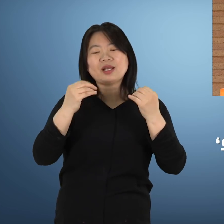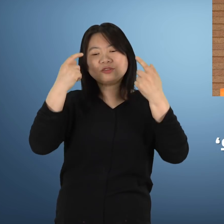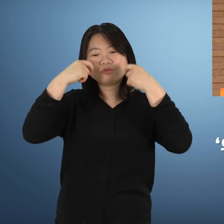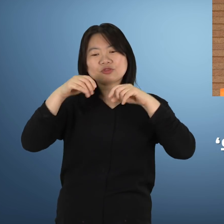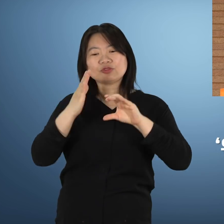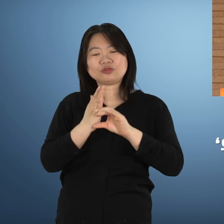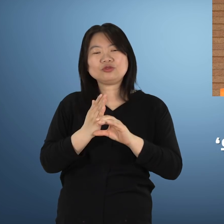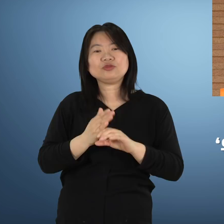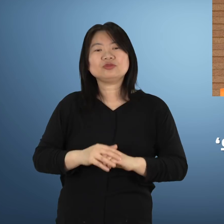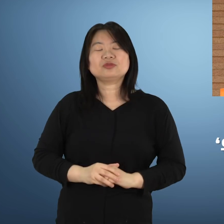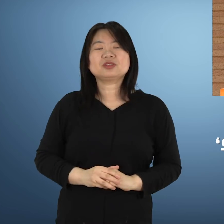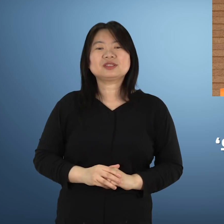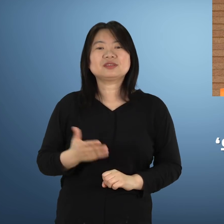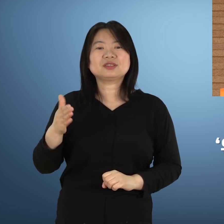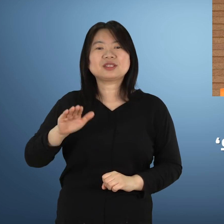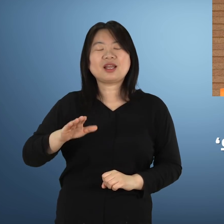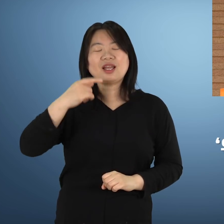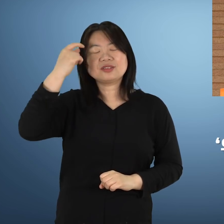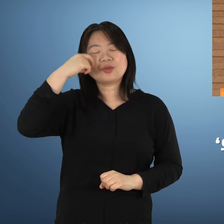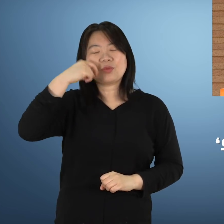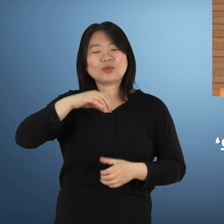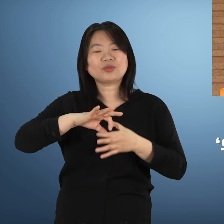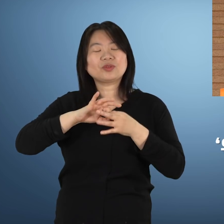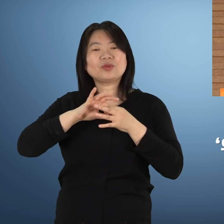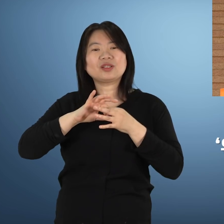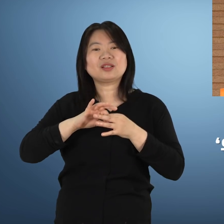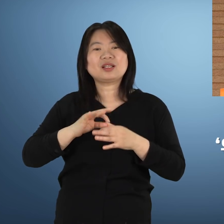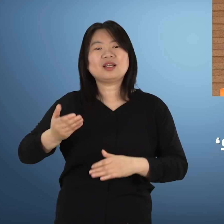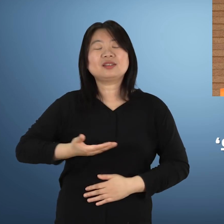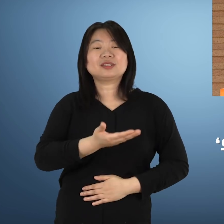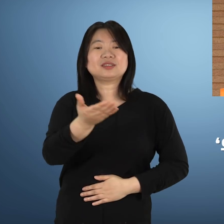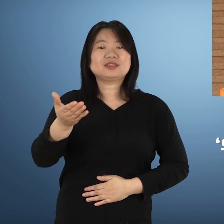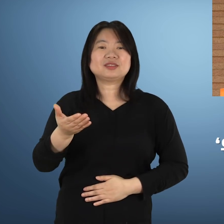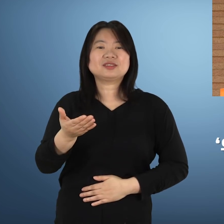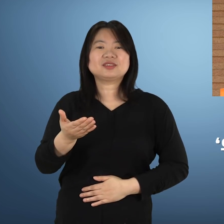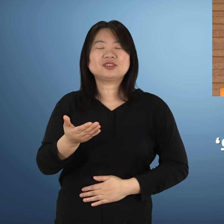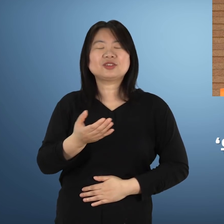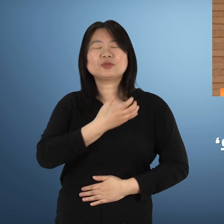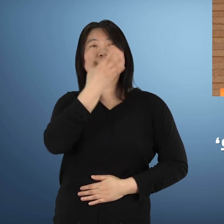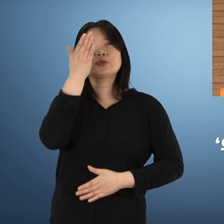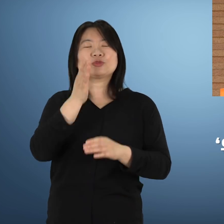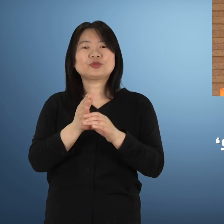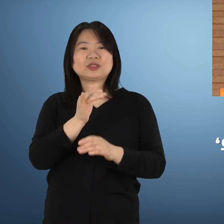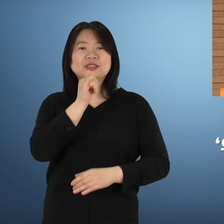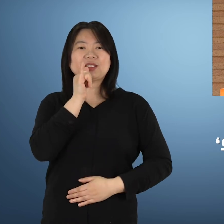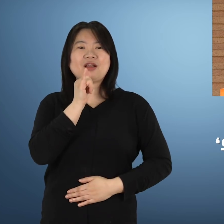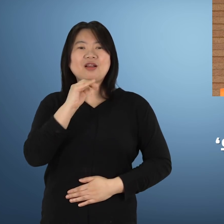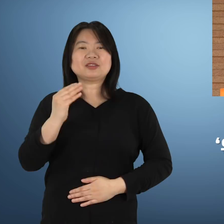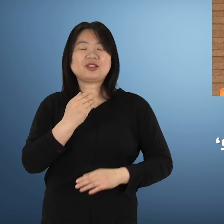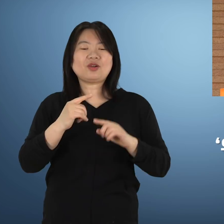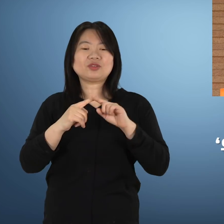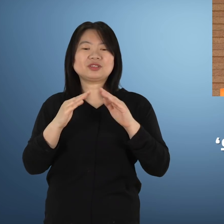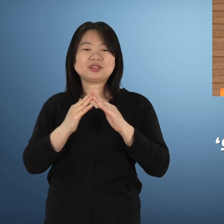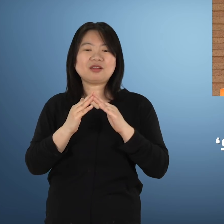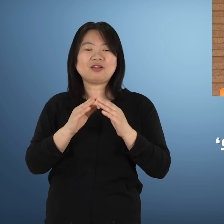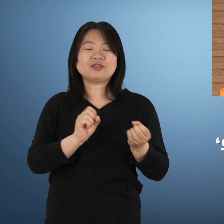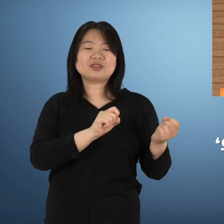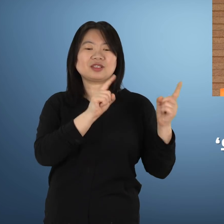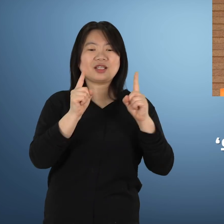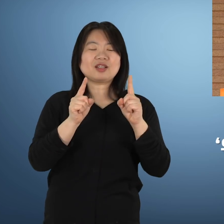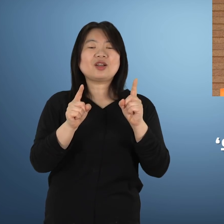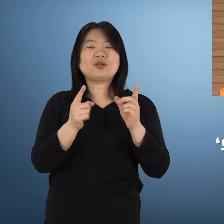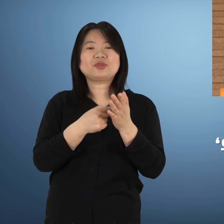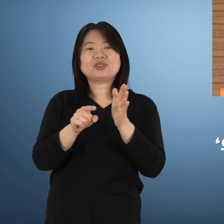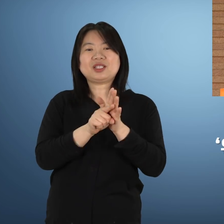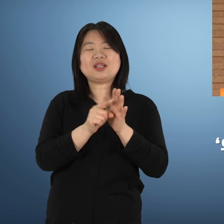웁니다. 그런데 그 통곡을 통해서 그들이 뭘 꿈꾸게 되죠? 성전 재건을 꿈꾸게 돼요.